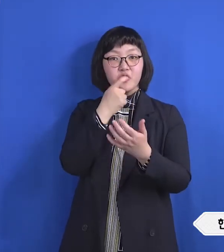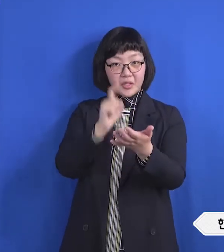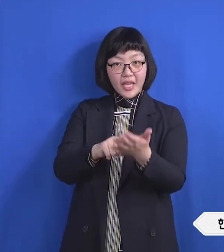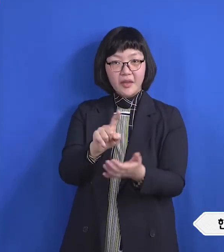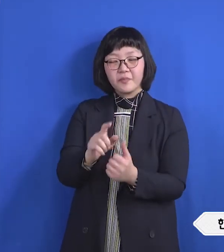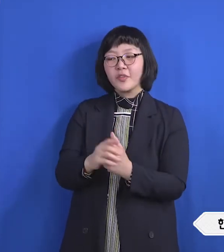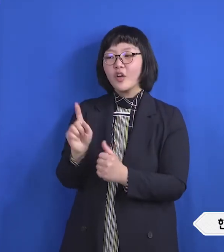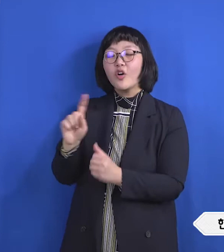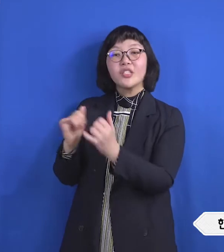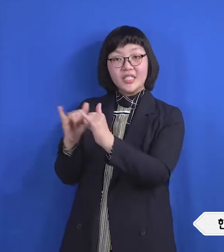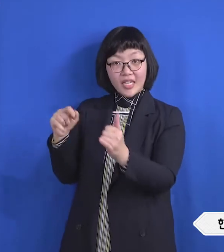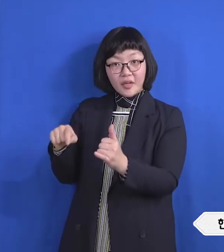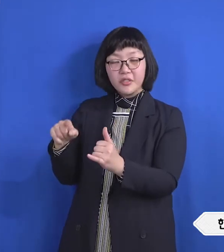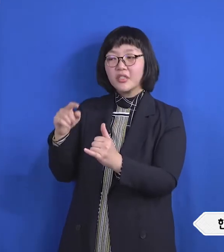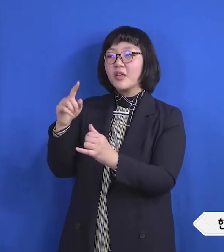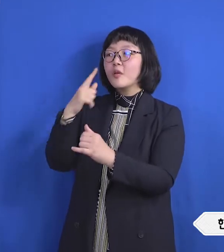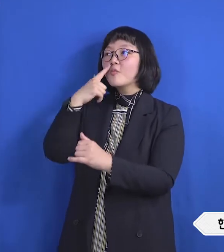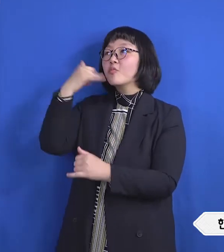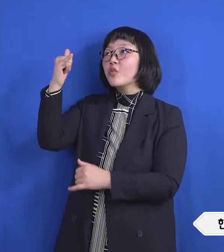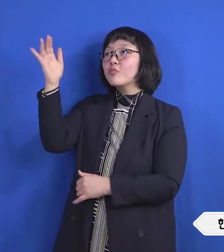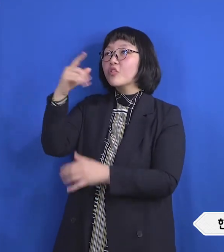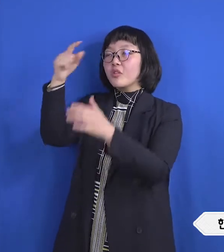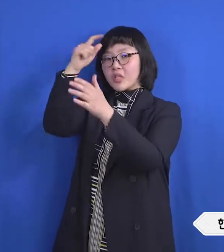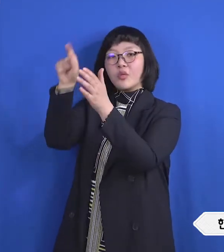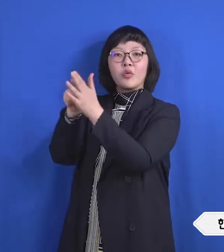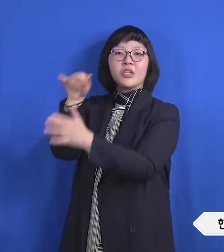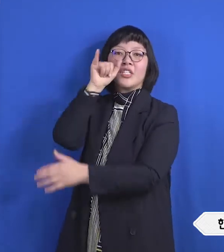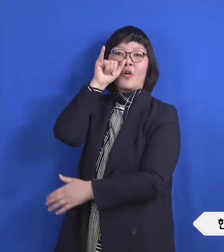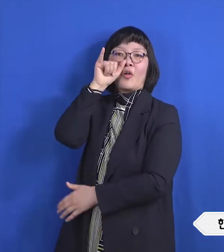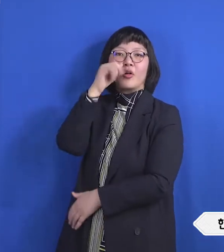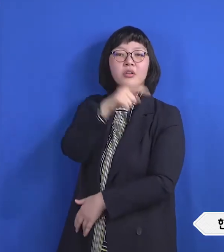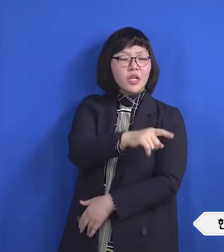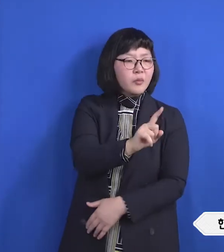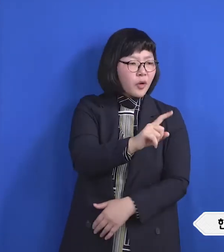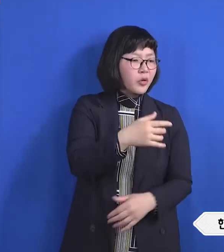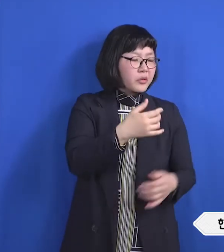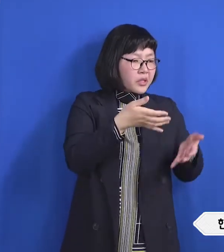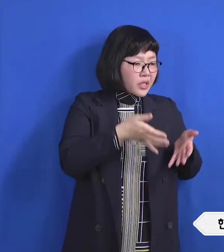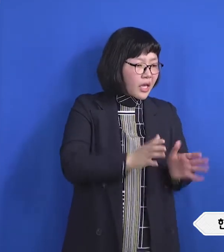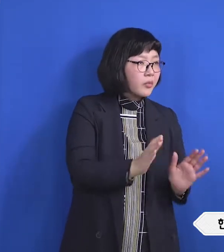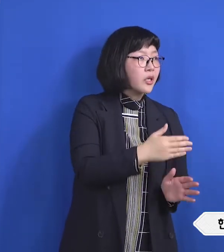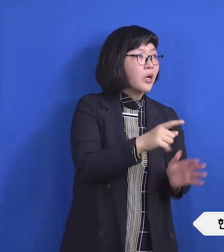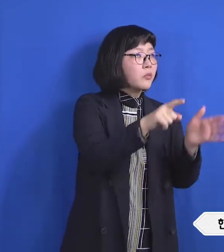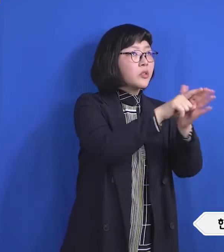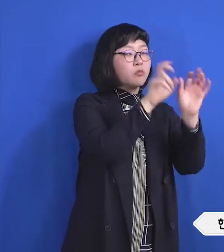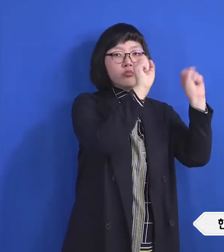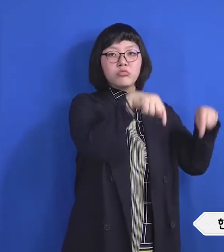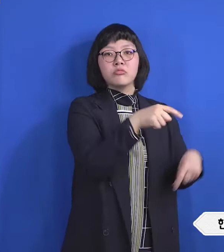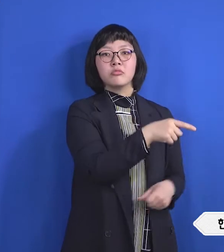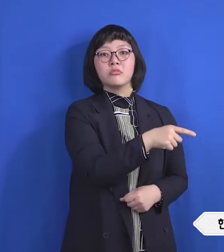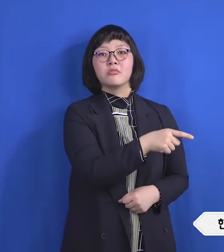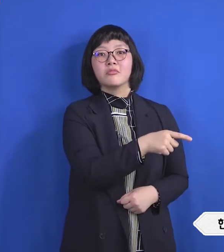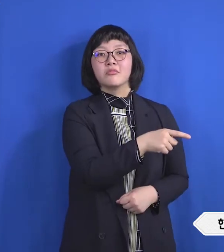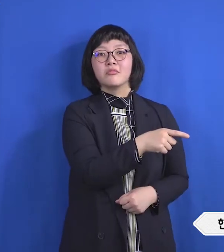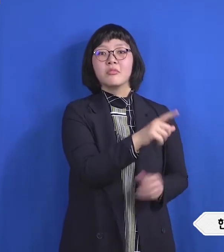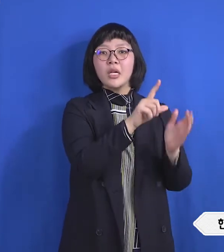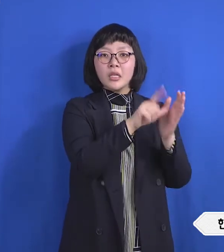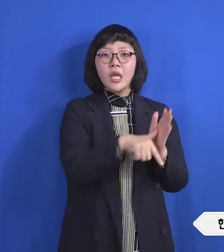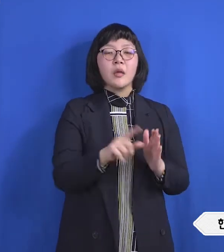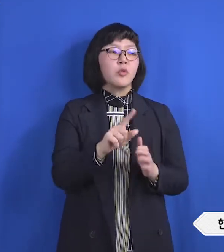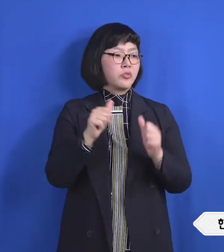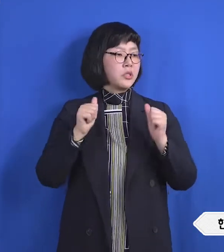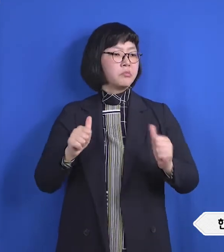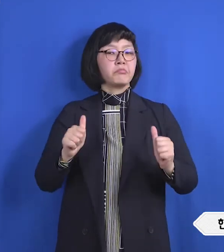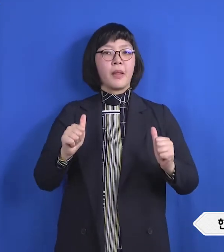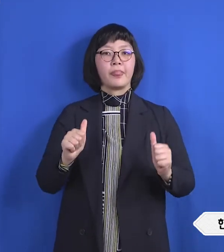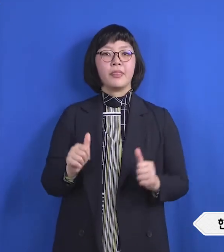가정에서 태어나서 어릴 때부터 잘 알고, 어떤 사람은 기독교 기자도 모르는 가정에서 태어났고,